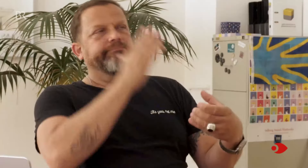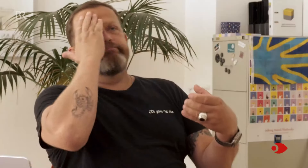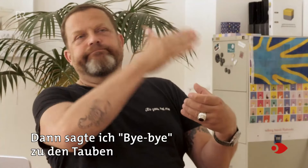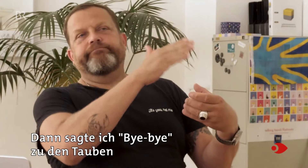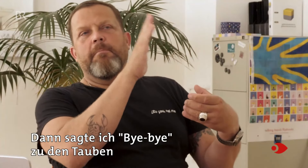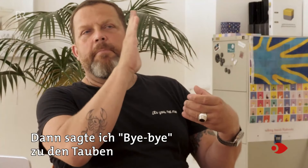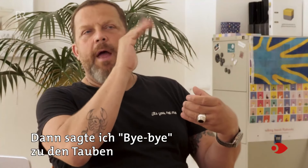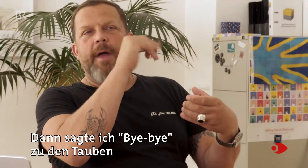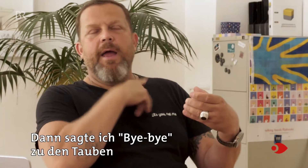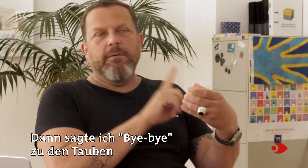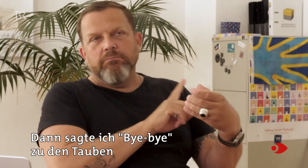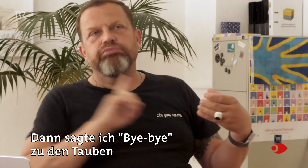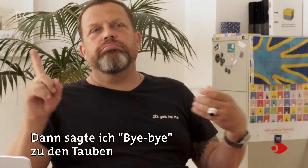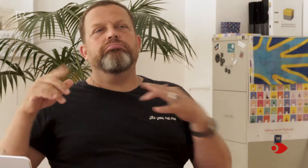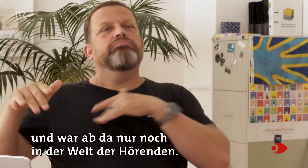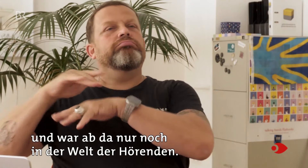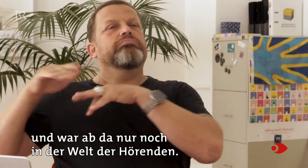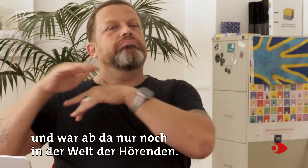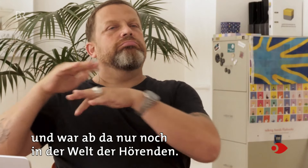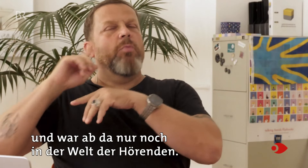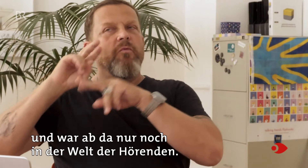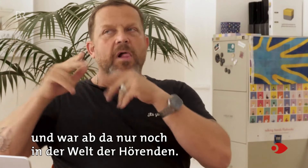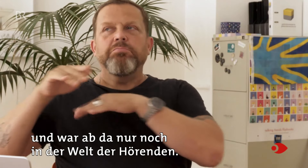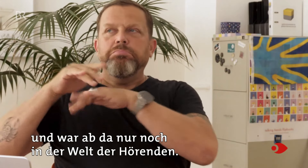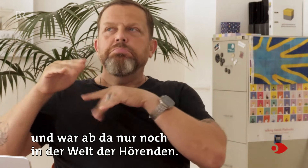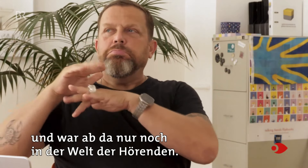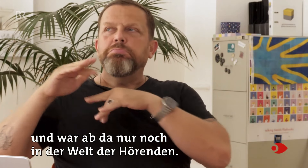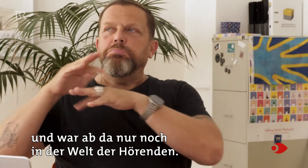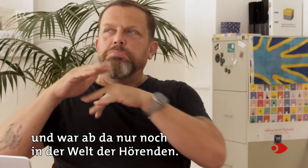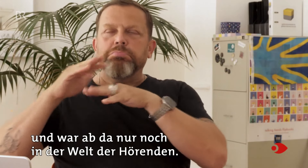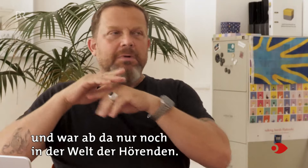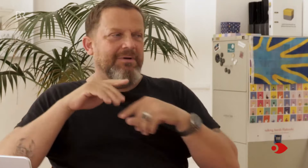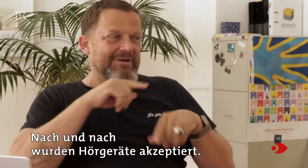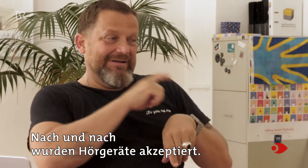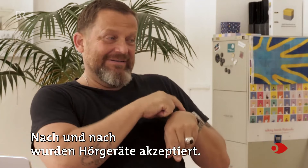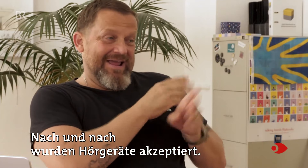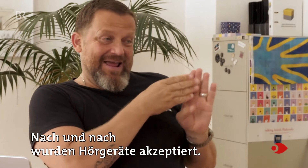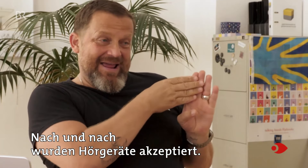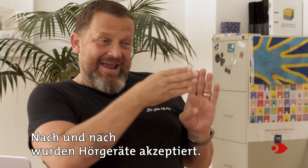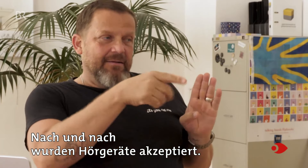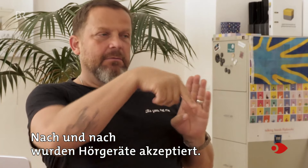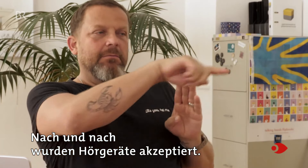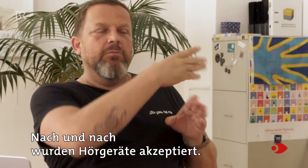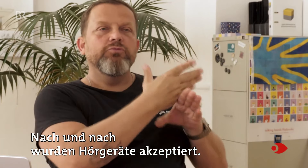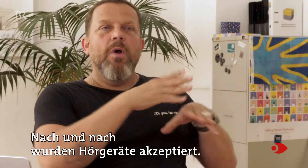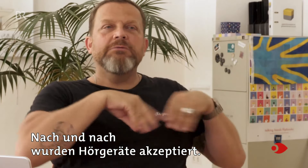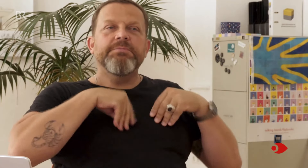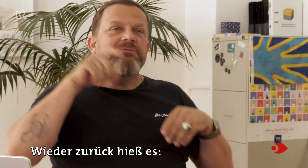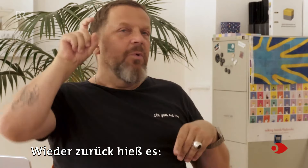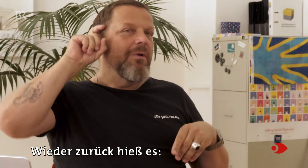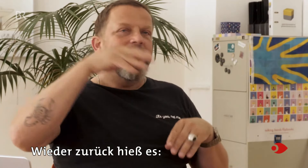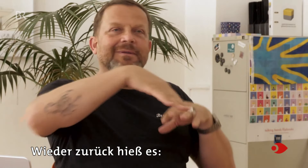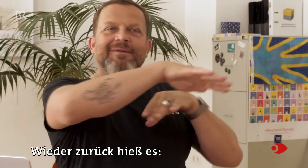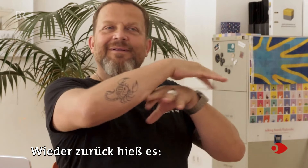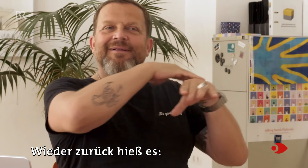Dann sagte ich Bye-bye zu den Tauben und war ab da nur noch in der Welt der Hörenden. Nach und nach wurden Hörgeräte akzeptiert. Wieder zurück hieß es,